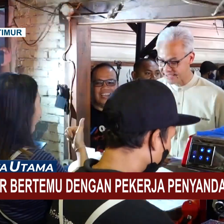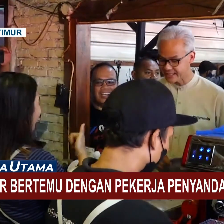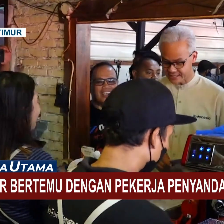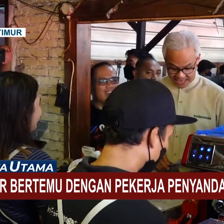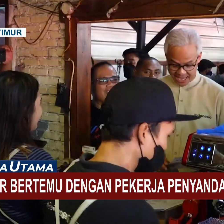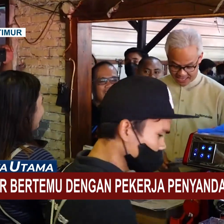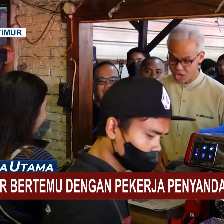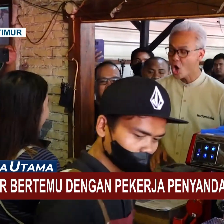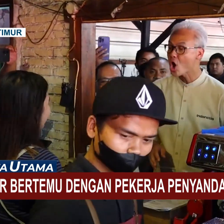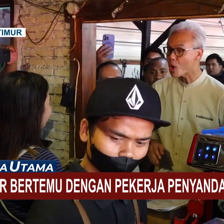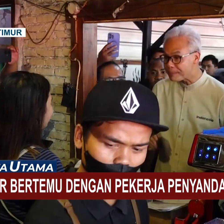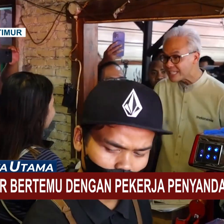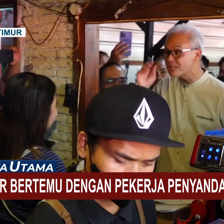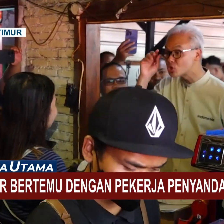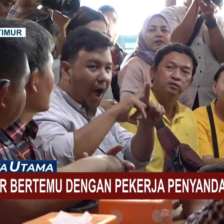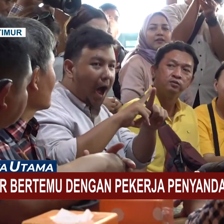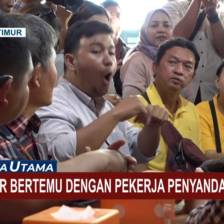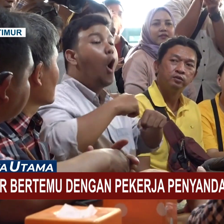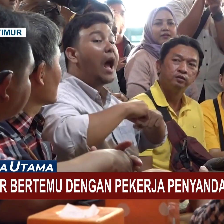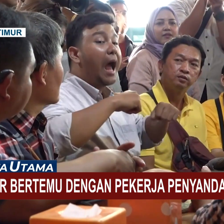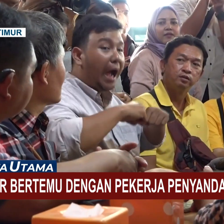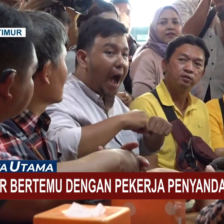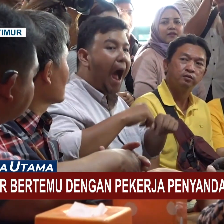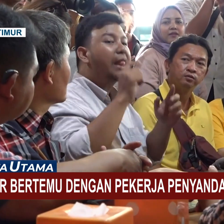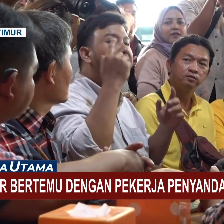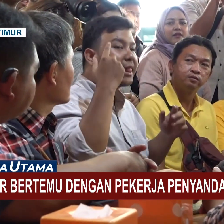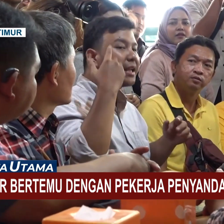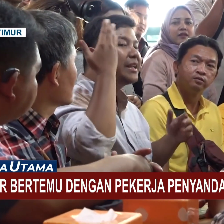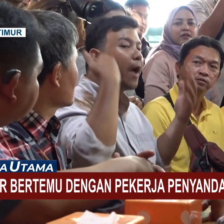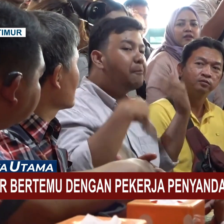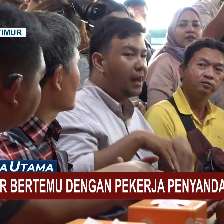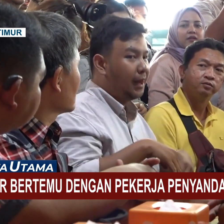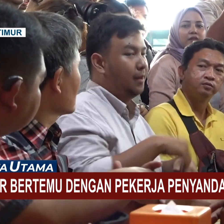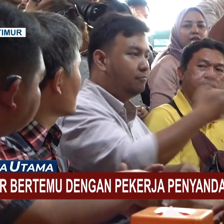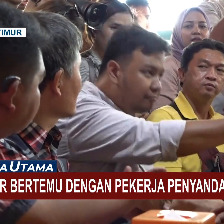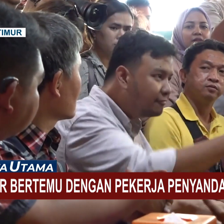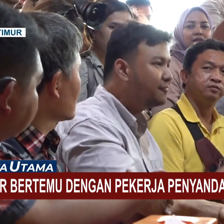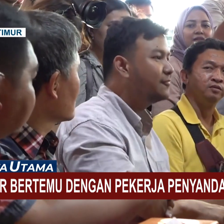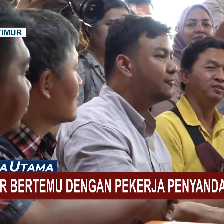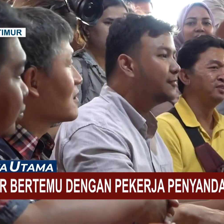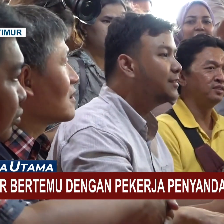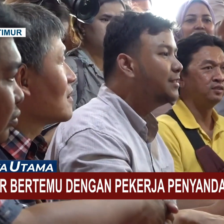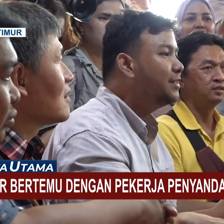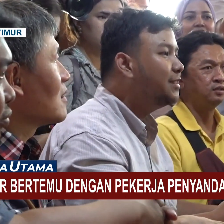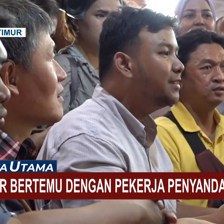dalam pemerintahan dan korporasi. Kuota tersebut akan dibangi dengan pelatihan dan peningkatan keterampilan.